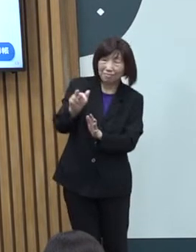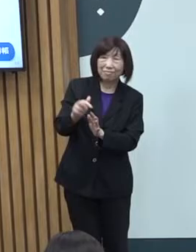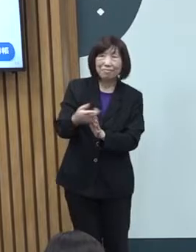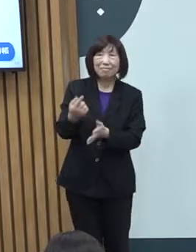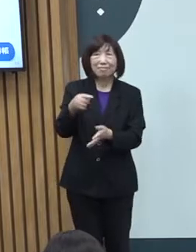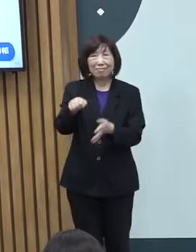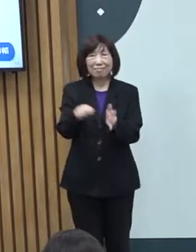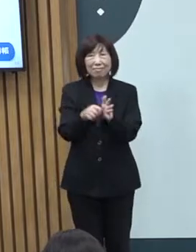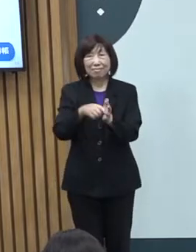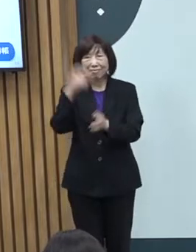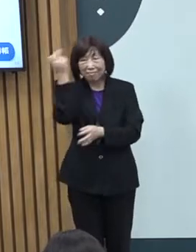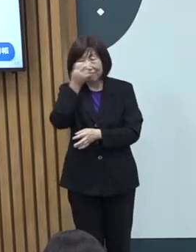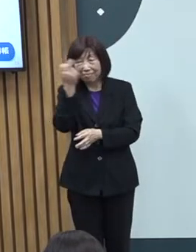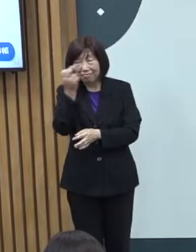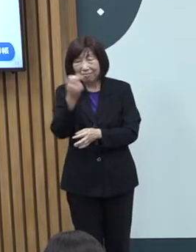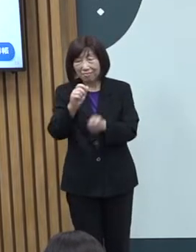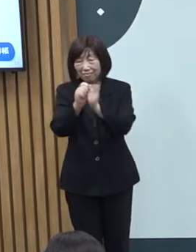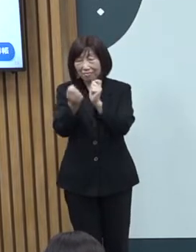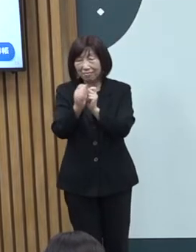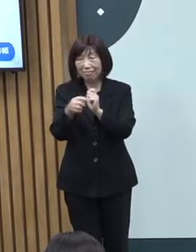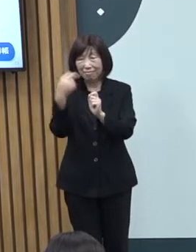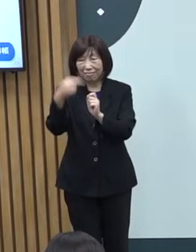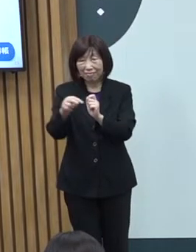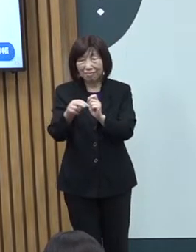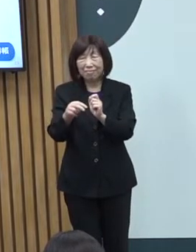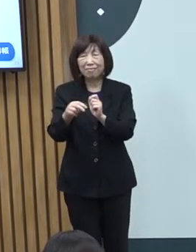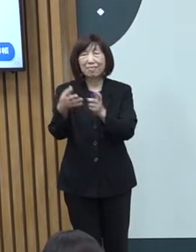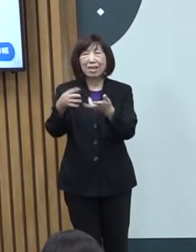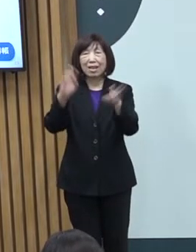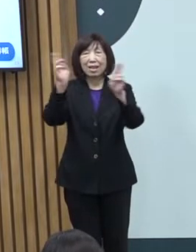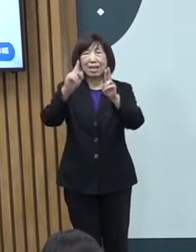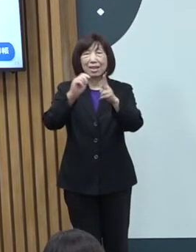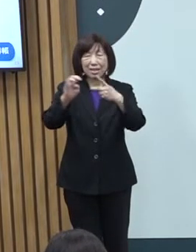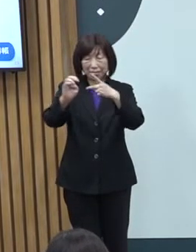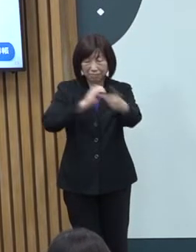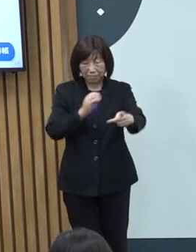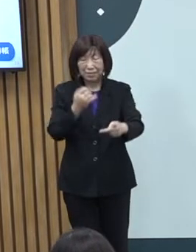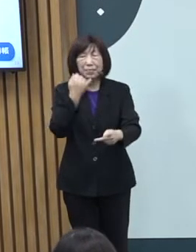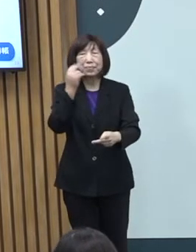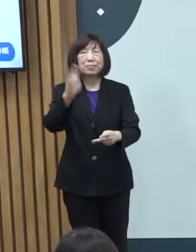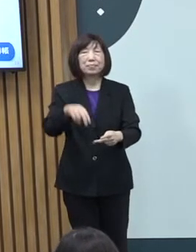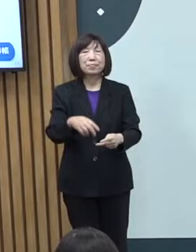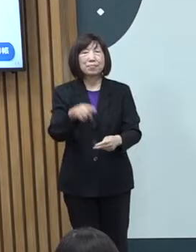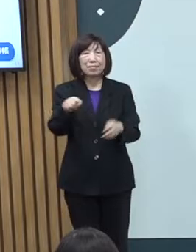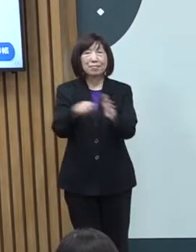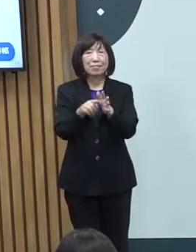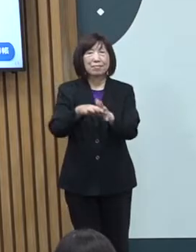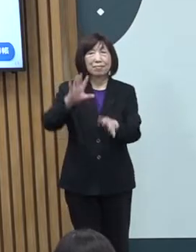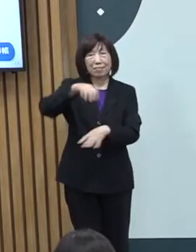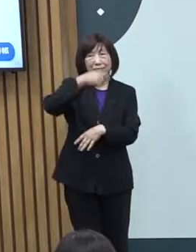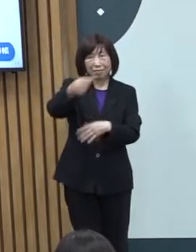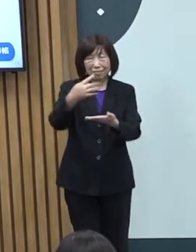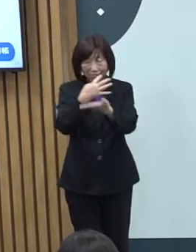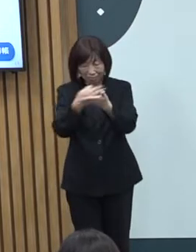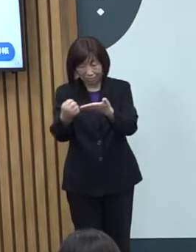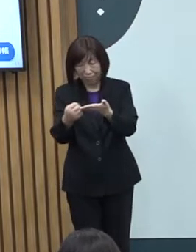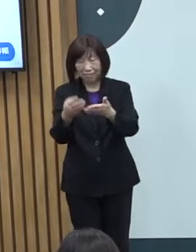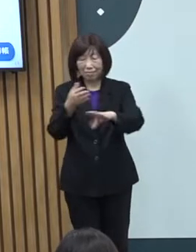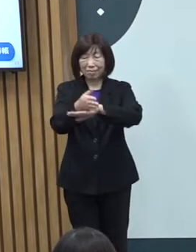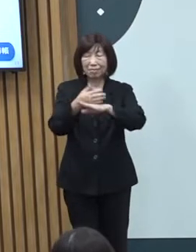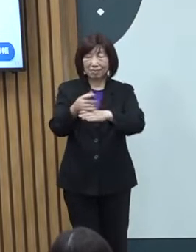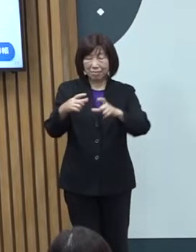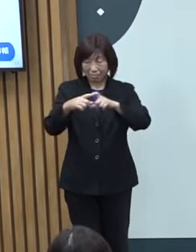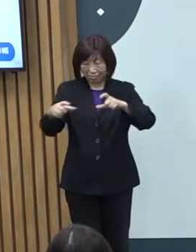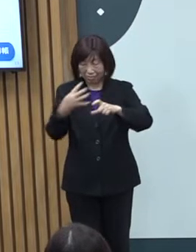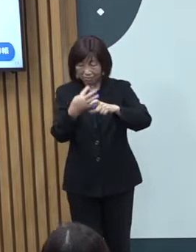期开征查缴税跟电子传送服务，这个钮去按一下，那就可以用统一编号加上车号，或